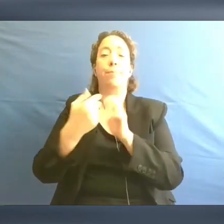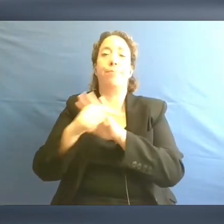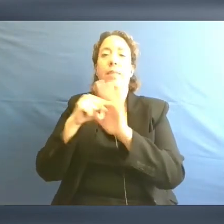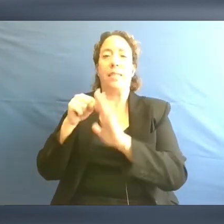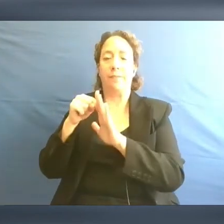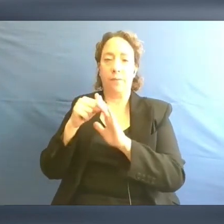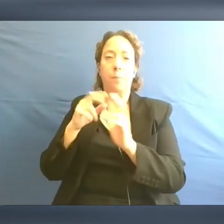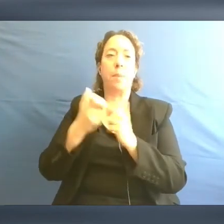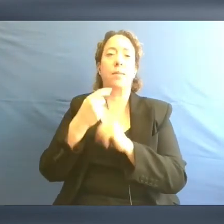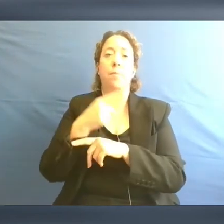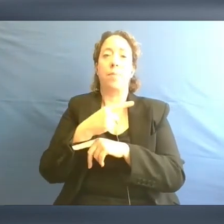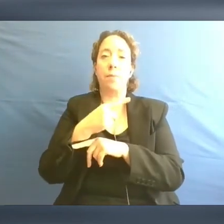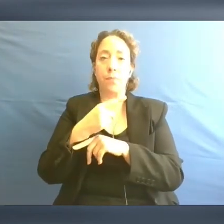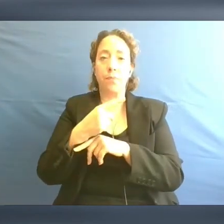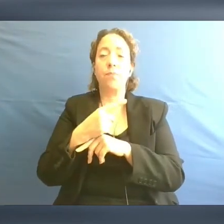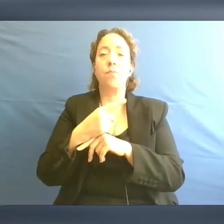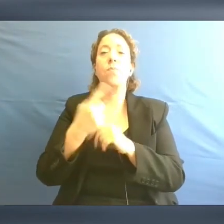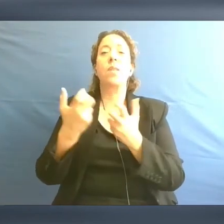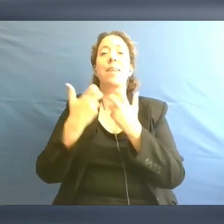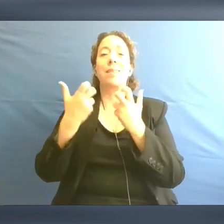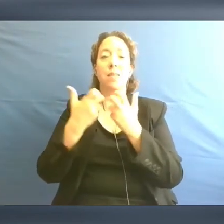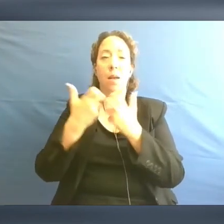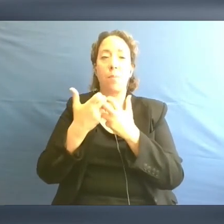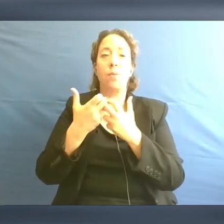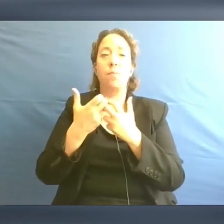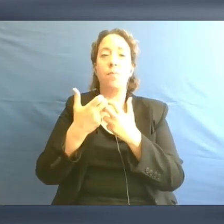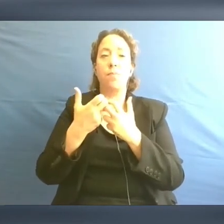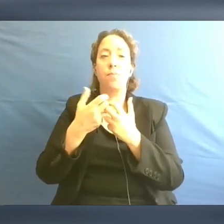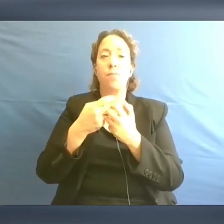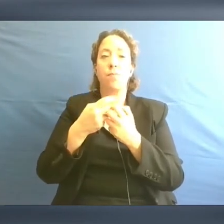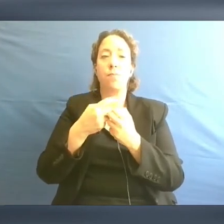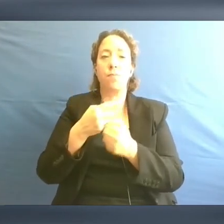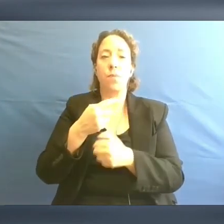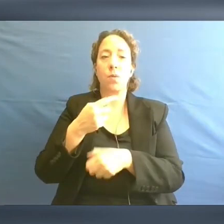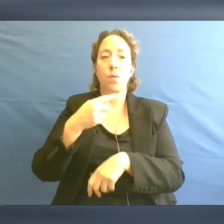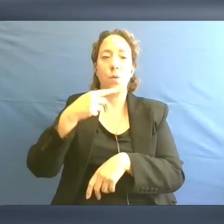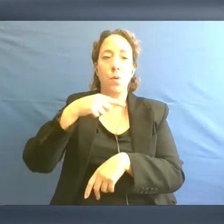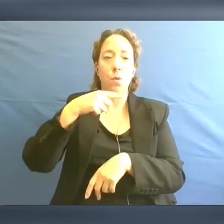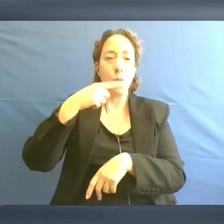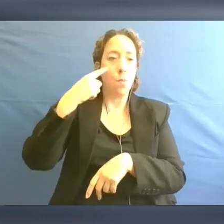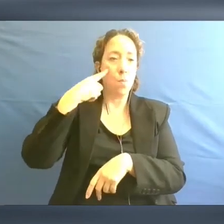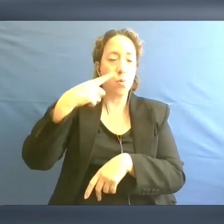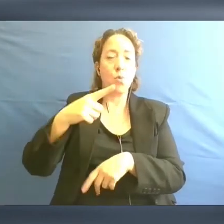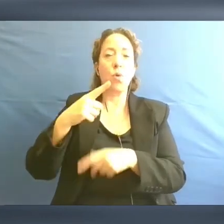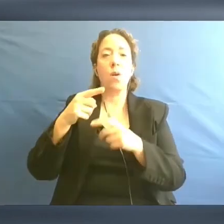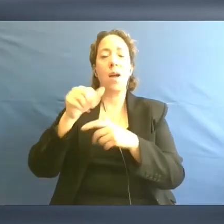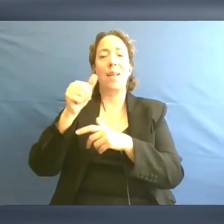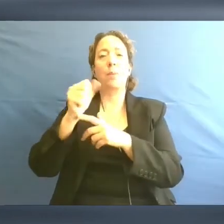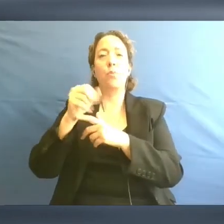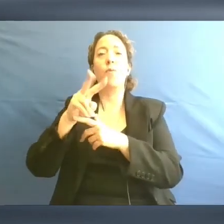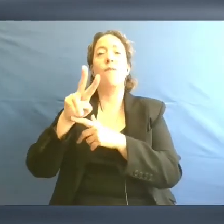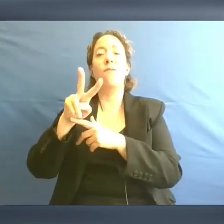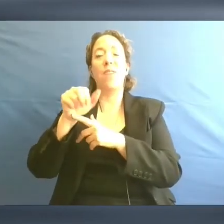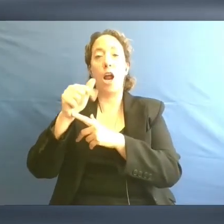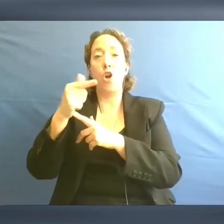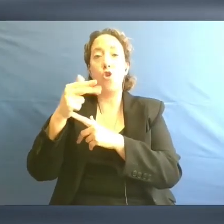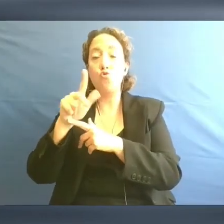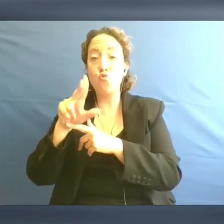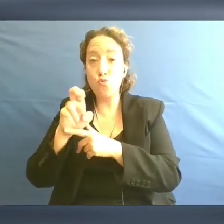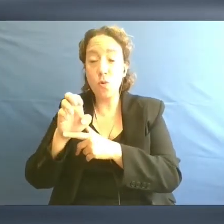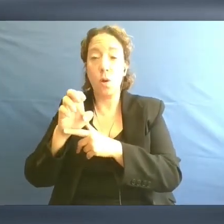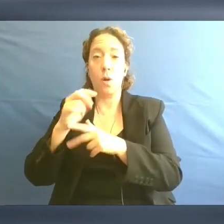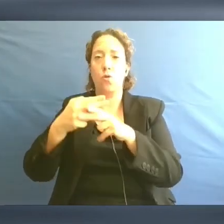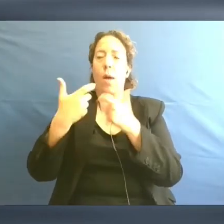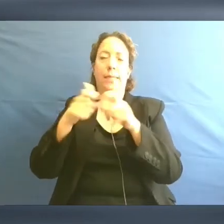ici, par exemple, l'exemple sert essentiellement à montrer que l'attribut value ne fournit pas un nom accessible. Donc du coup, on est